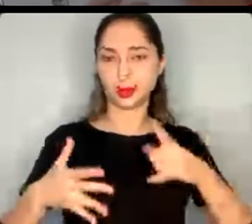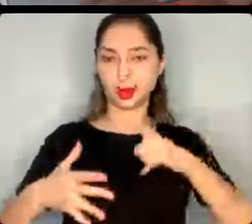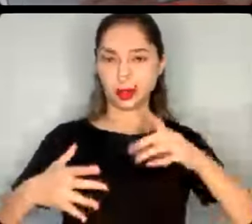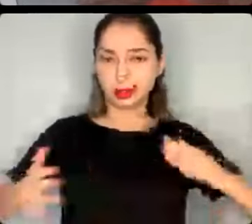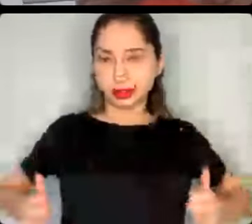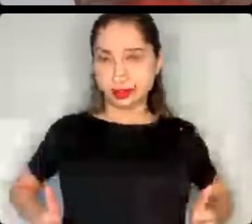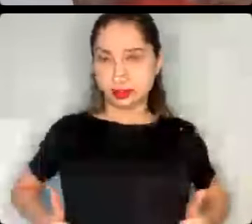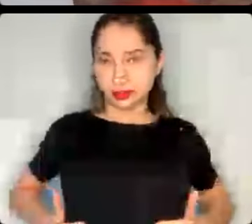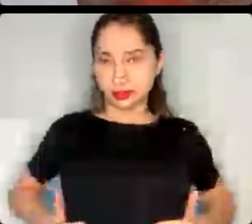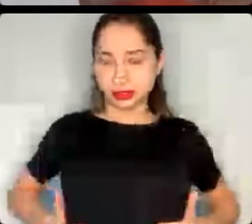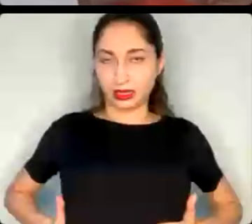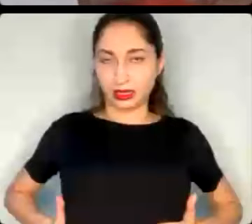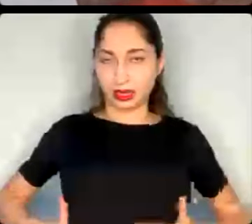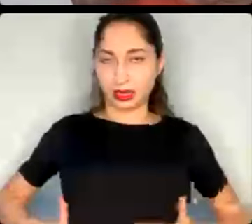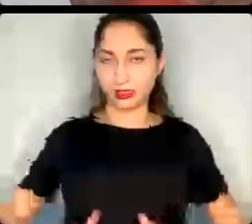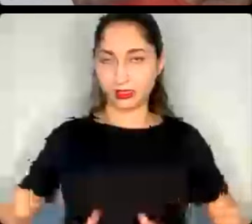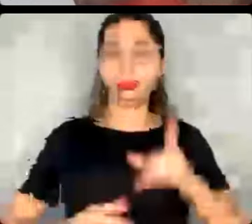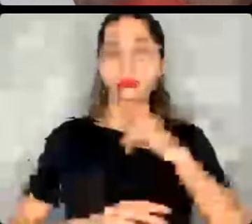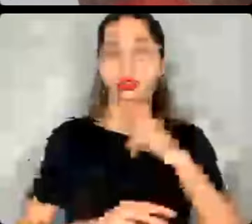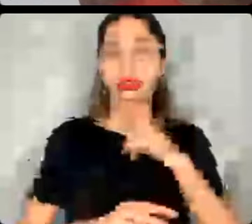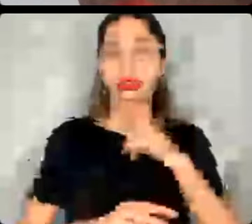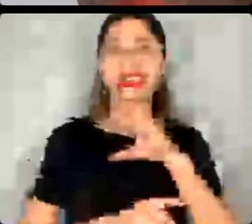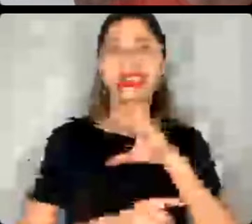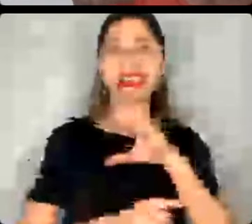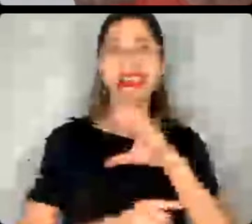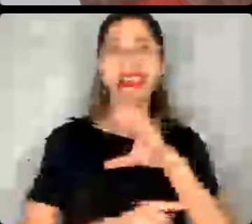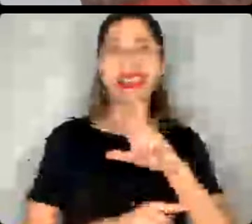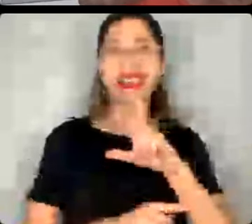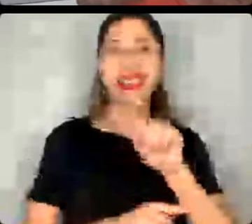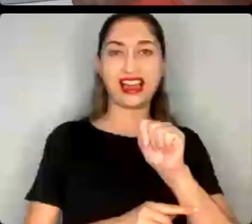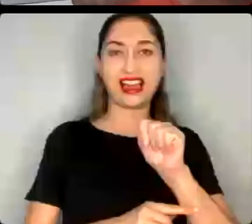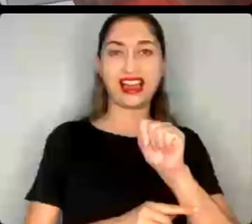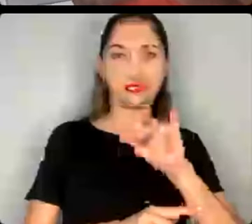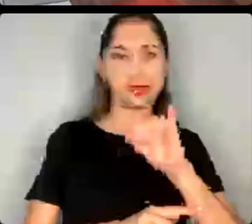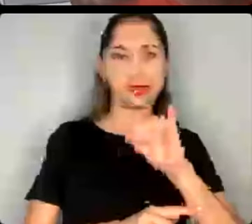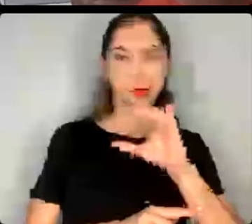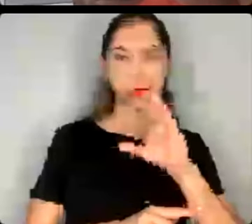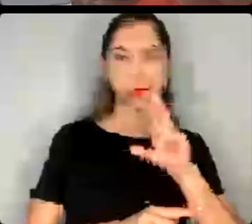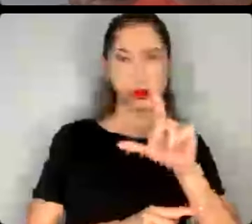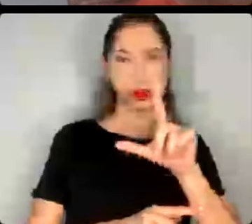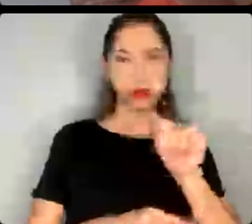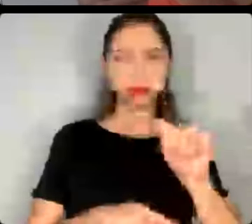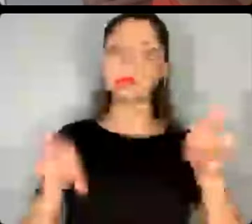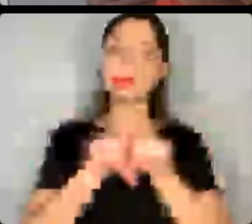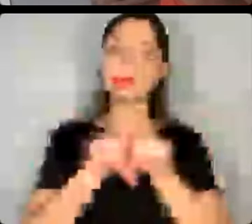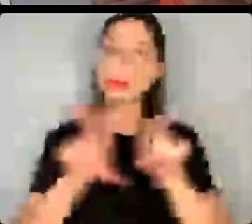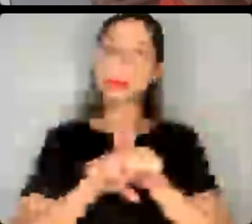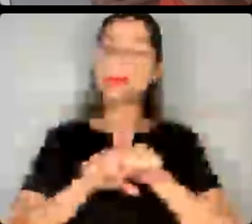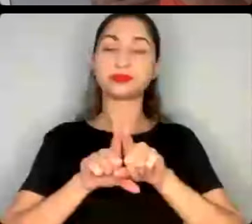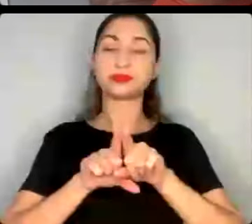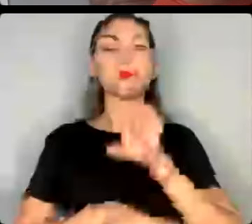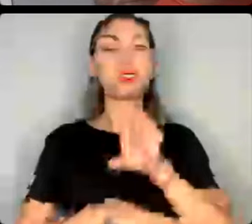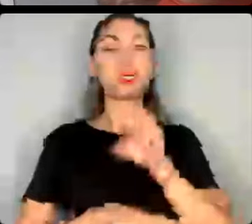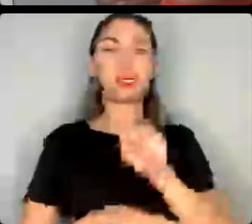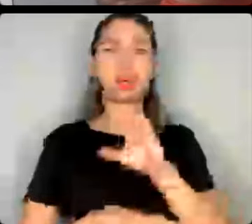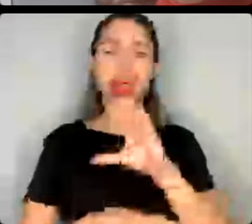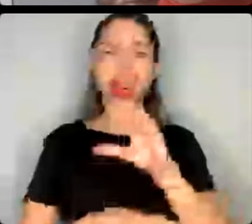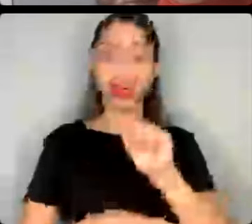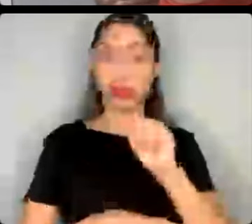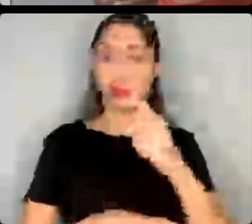seria a clavícula e a escápula. Então, é como se as clavículas e as escápulas